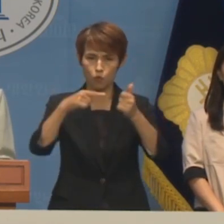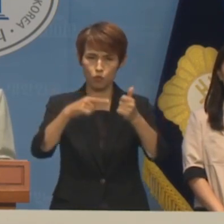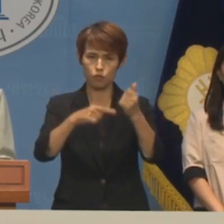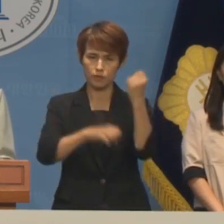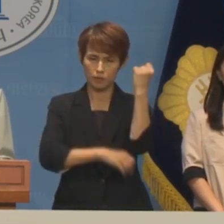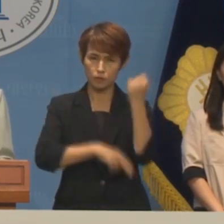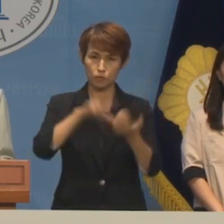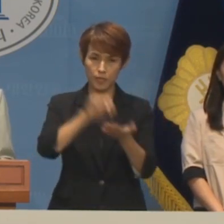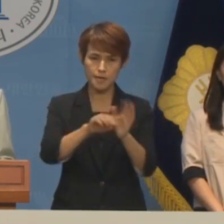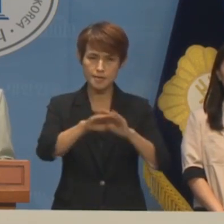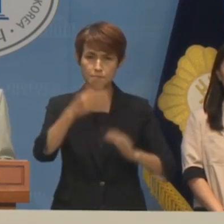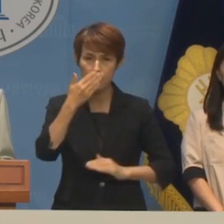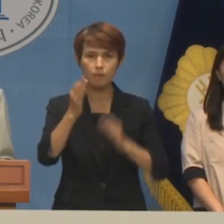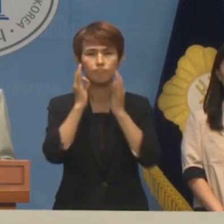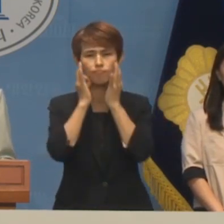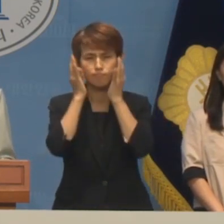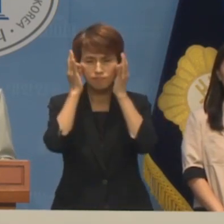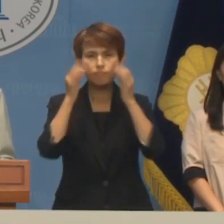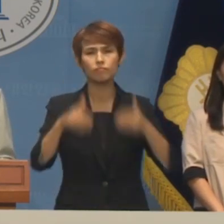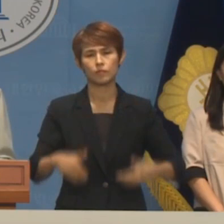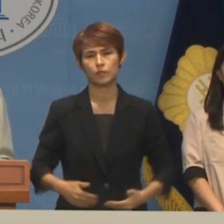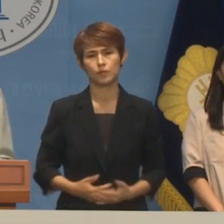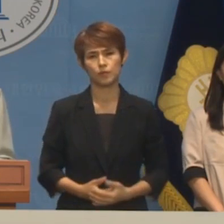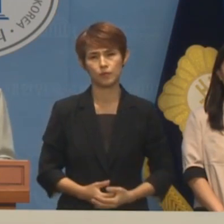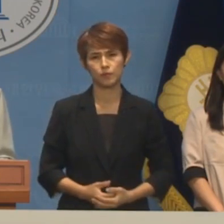문제를 해결할 수 있도록 노력해야 합니다.